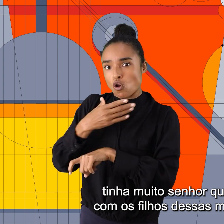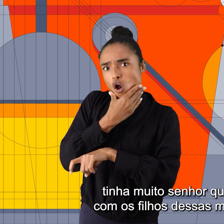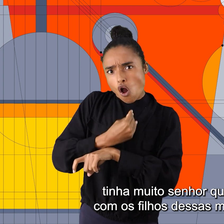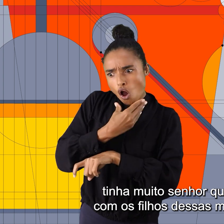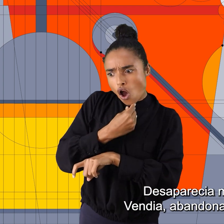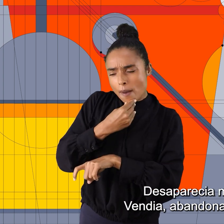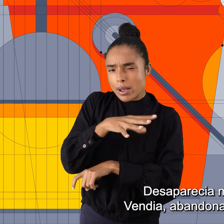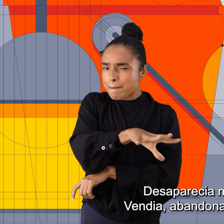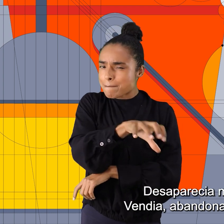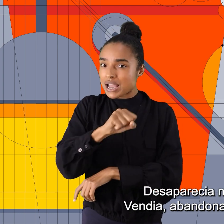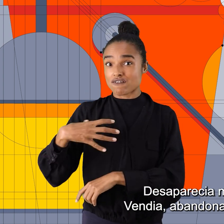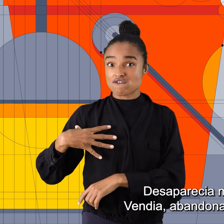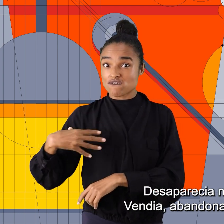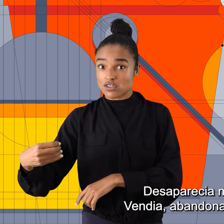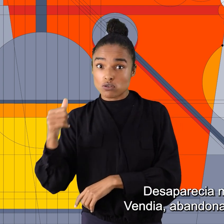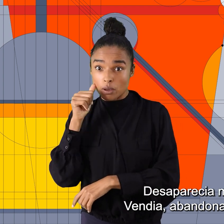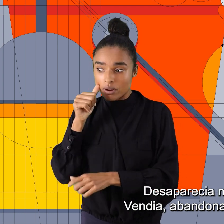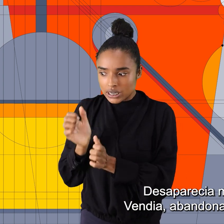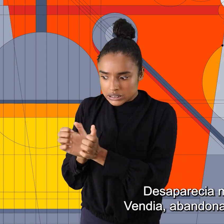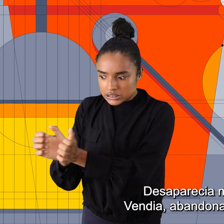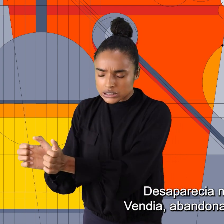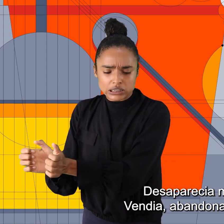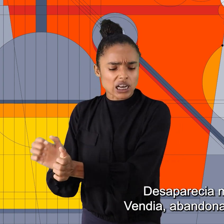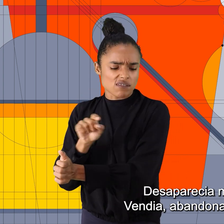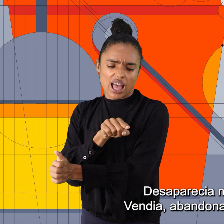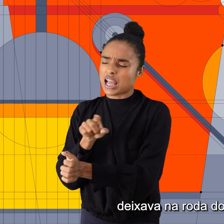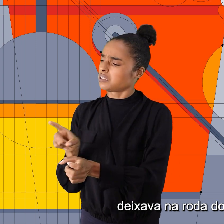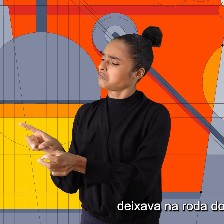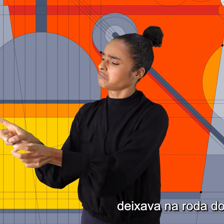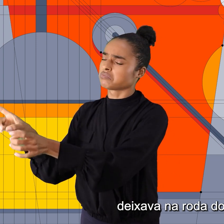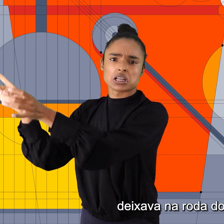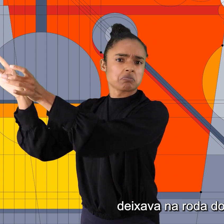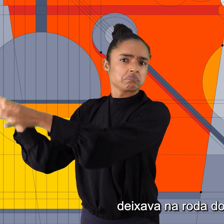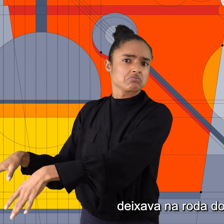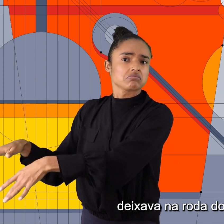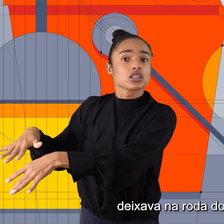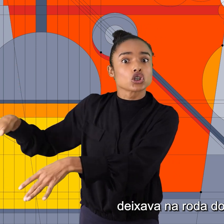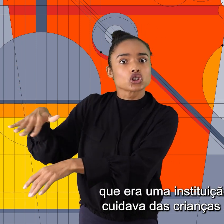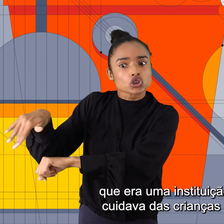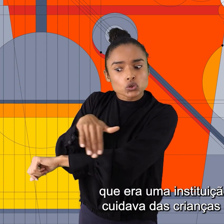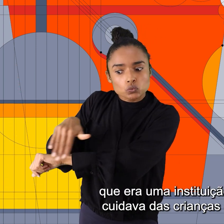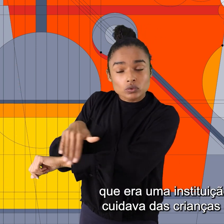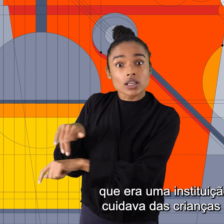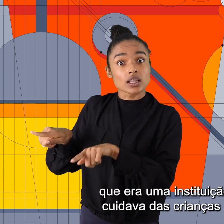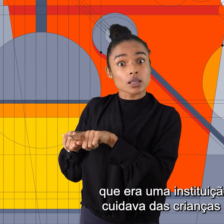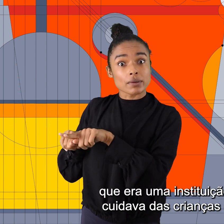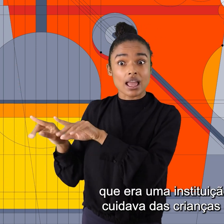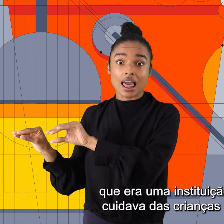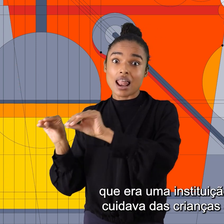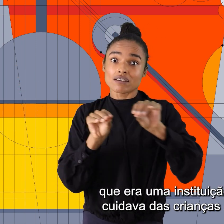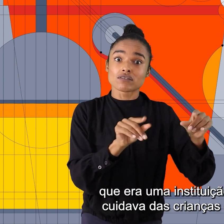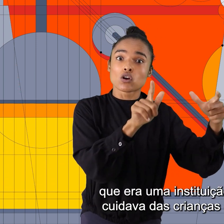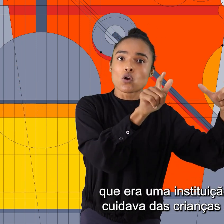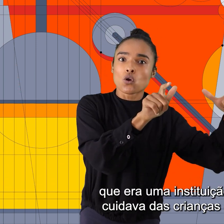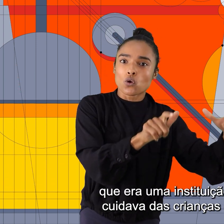negras. Desaparecia mesmo, vendia, abandonava na rua, deixava na Roda dos Expostos, que era uma instituição da igreja